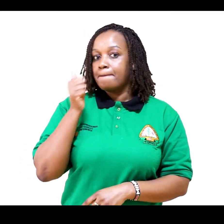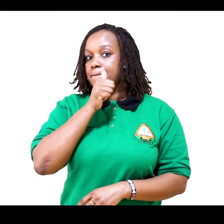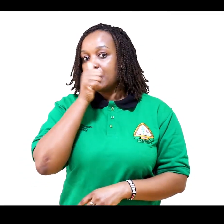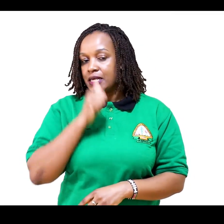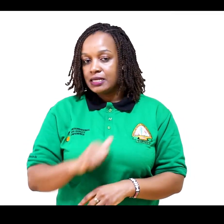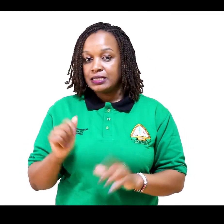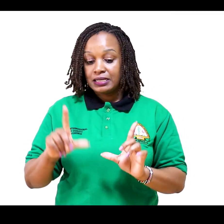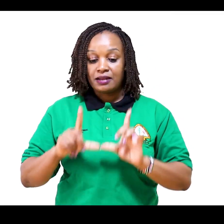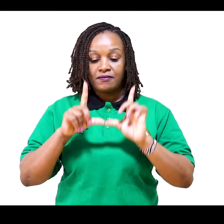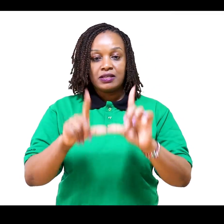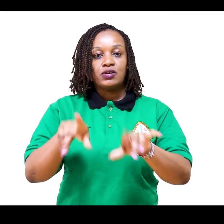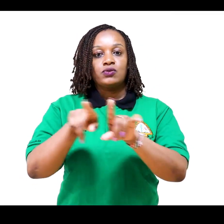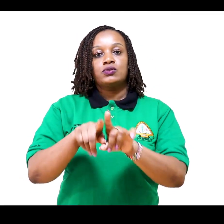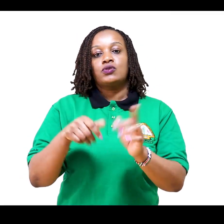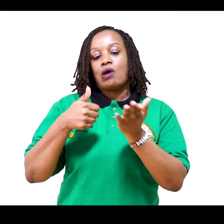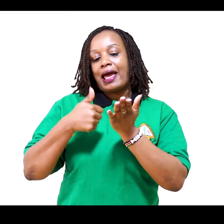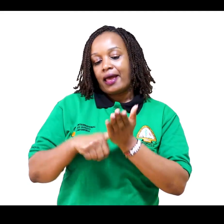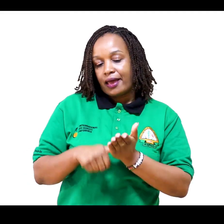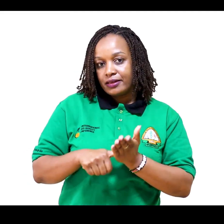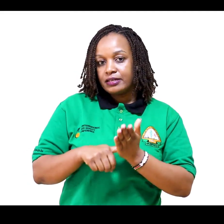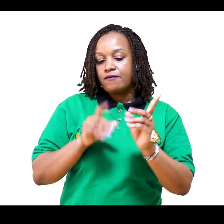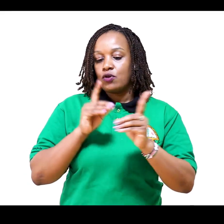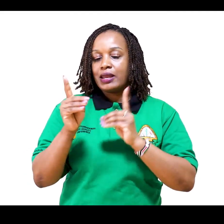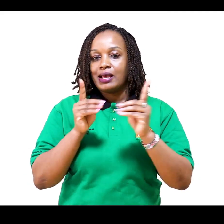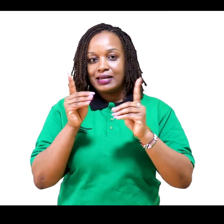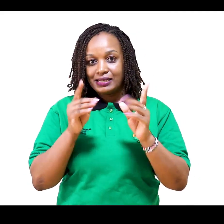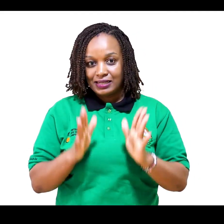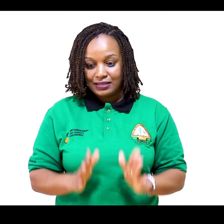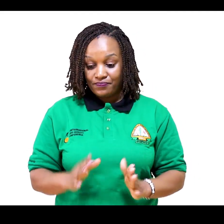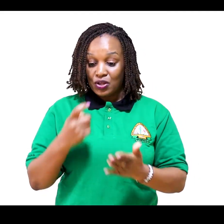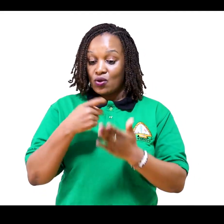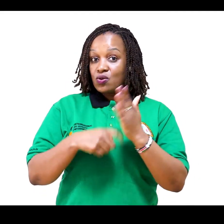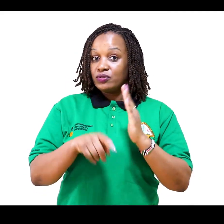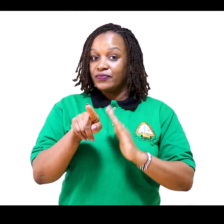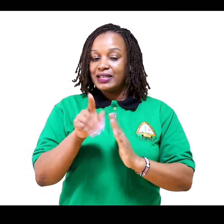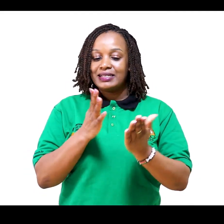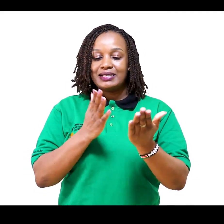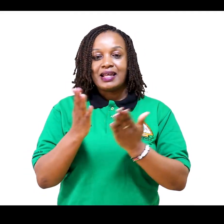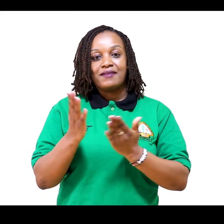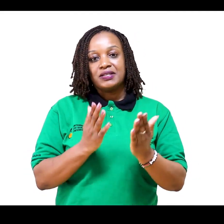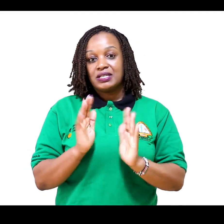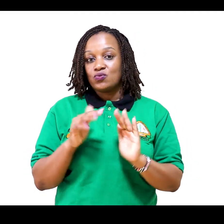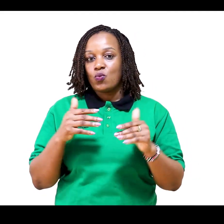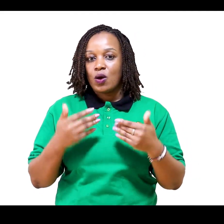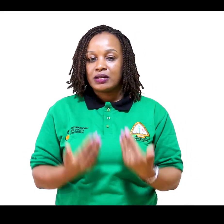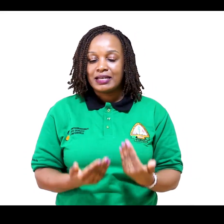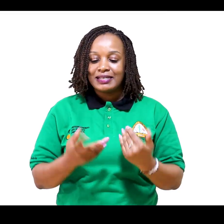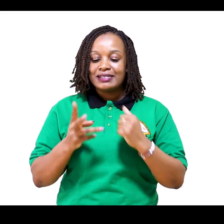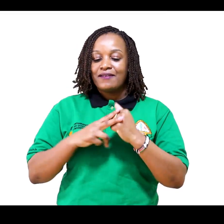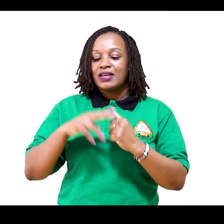na hati za utambulisho wa wakurugenzi. Gharama ya huduma hii ni shilingi